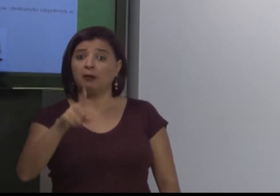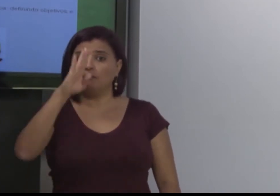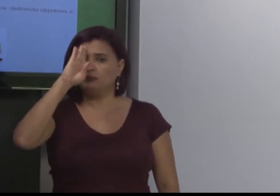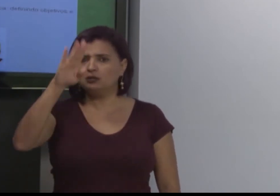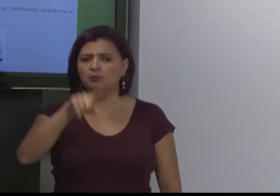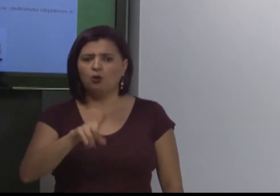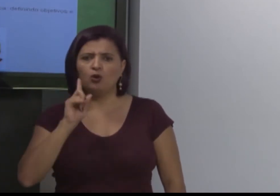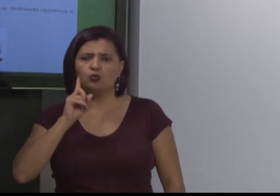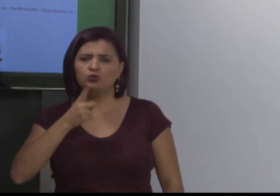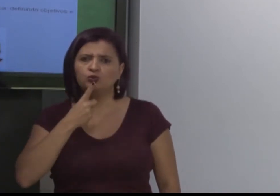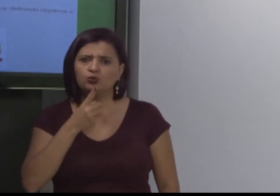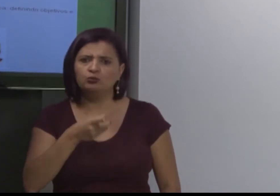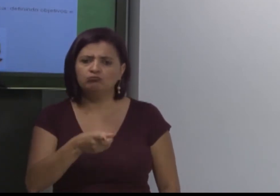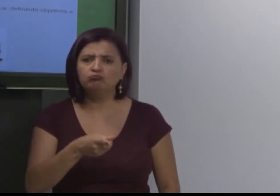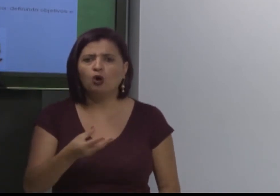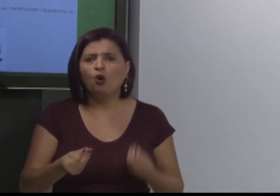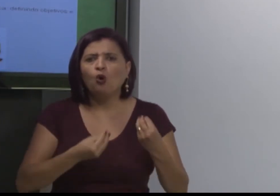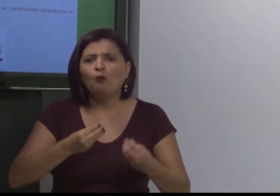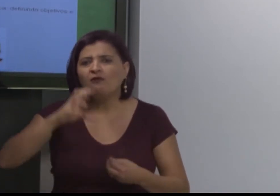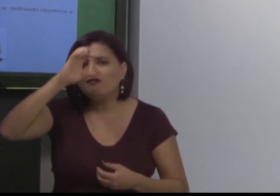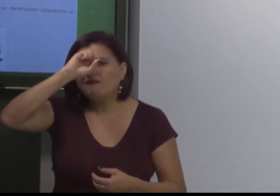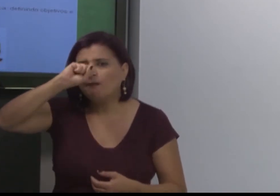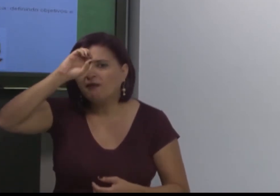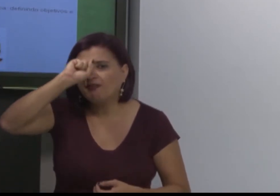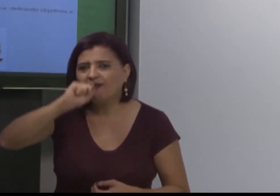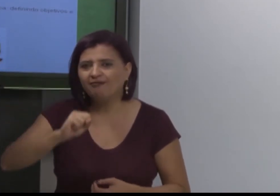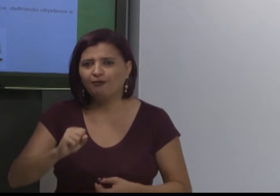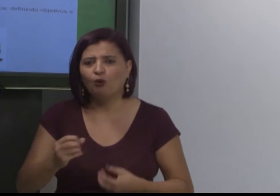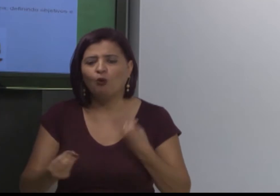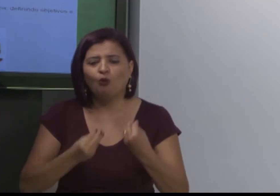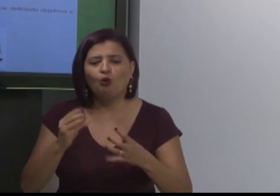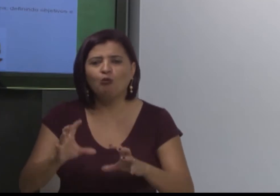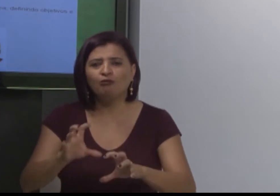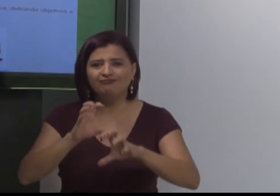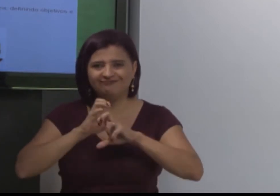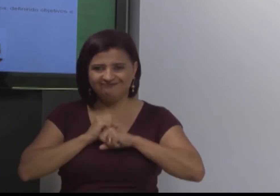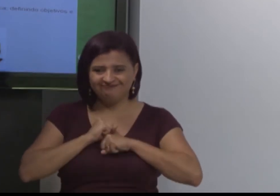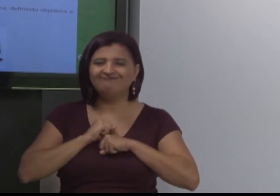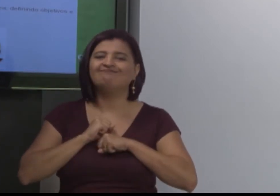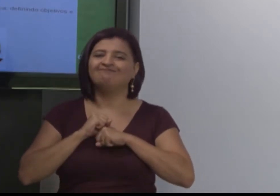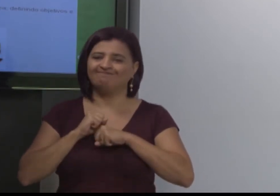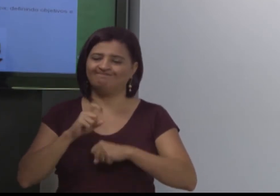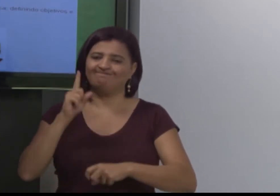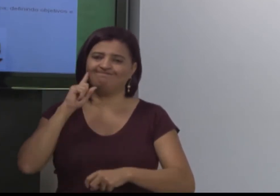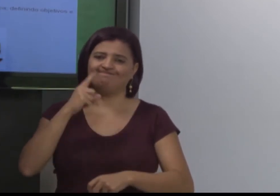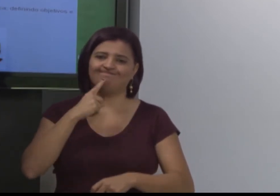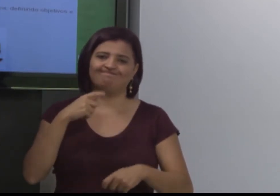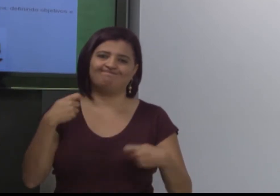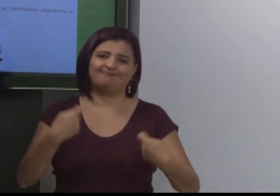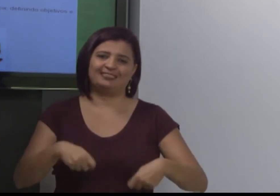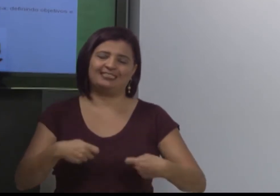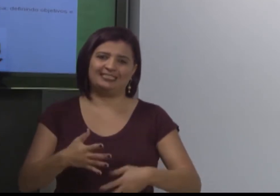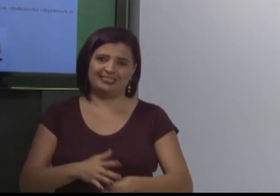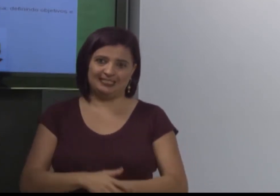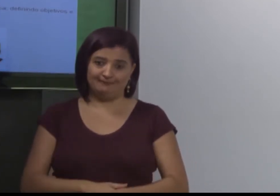Ou seja, o surdo é protagonista. Como ele vai aprender? Como ele vai